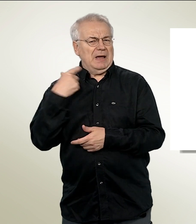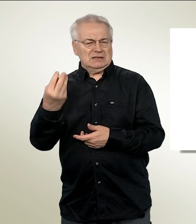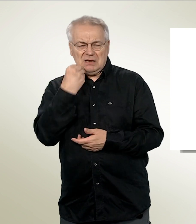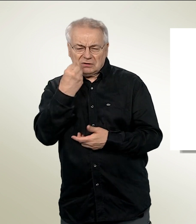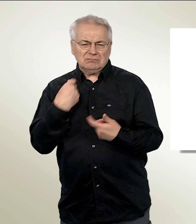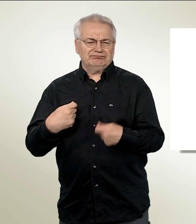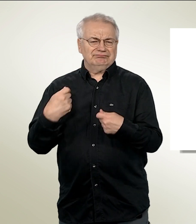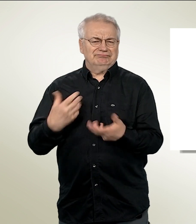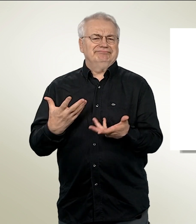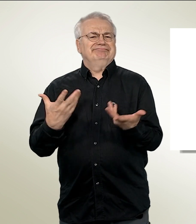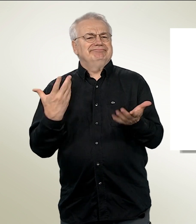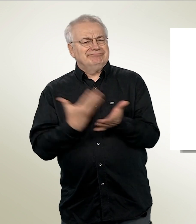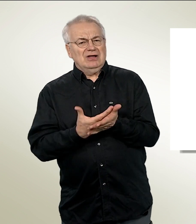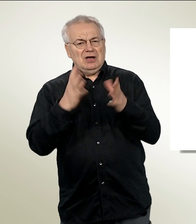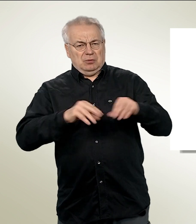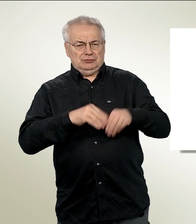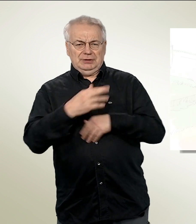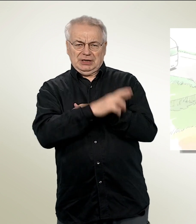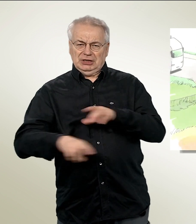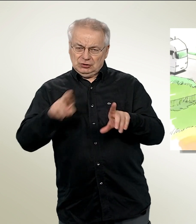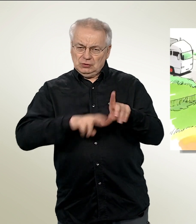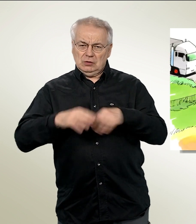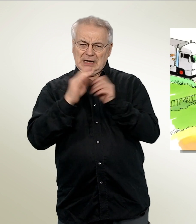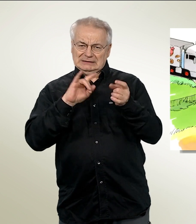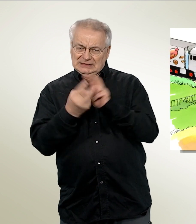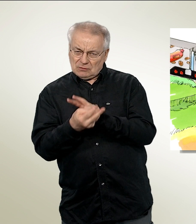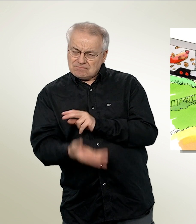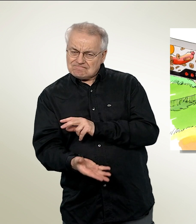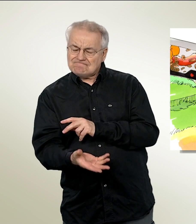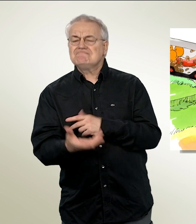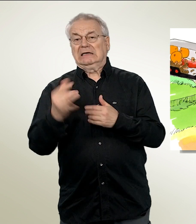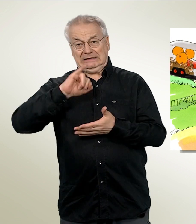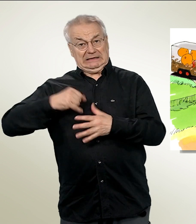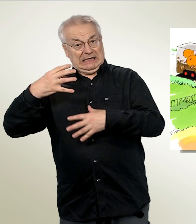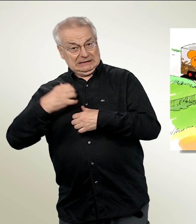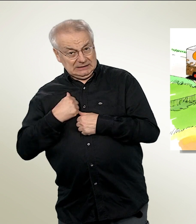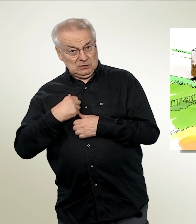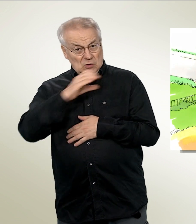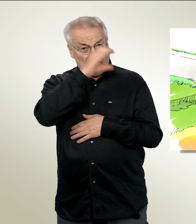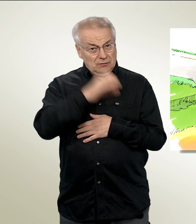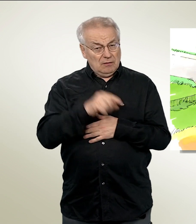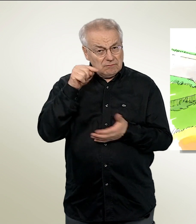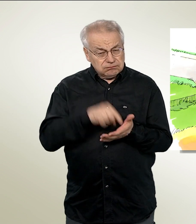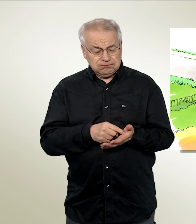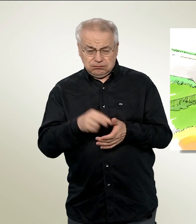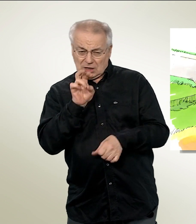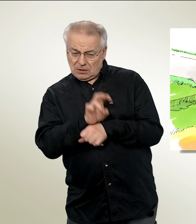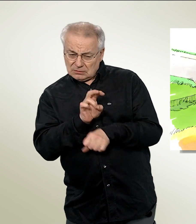et promouvoir les produits régionaux de saison. Si l'initiative est acceptée, la Confédération devra garantir que les produits